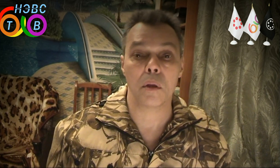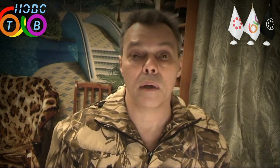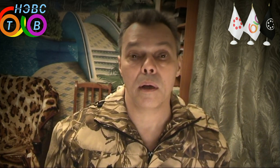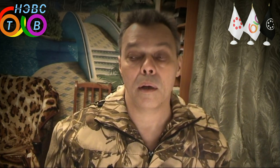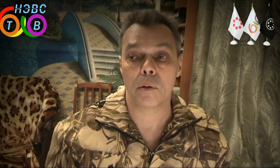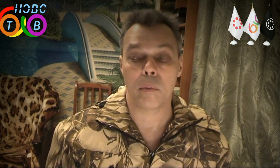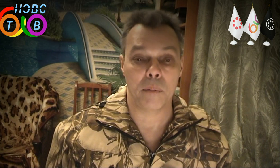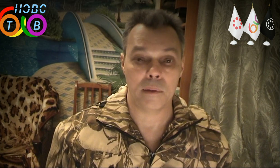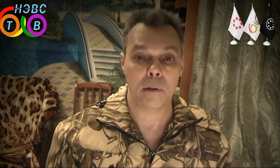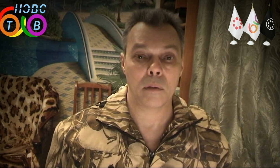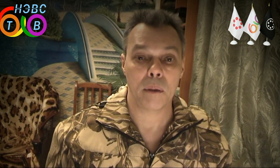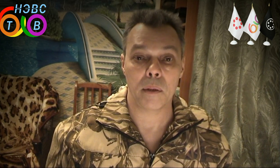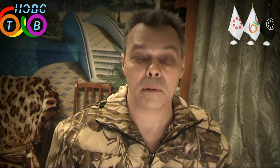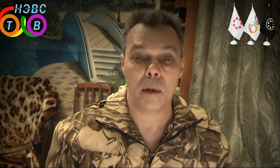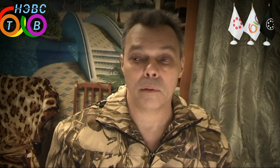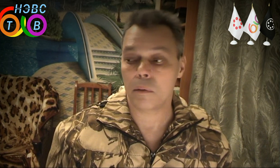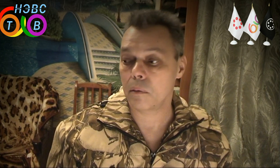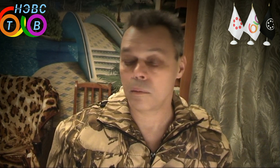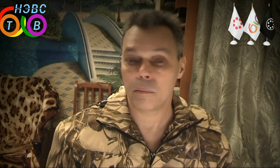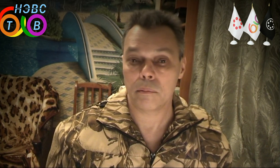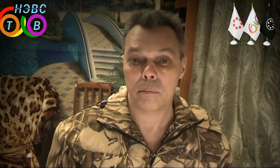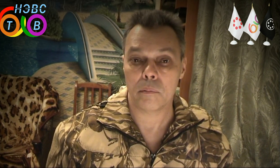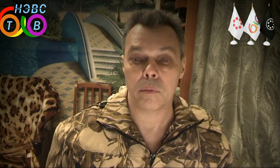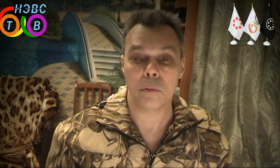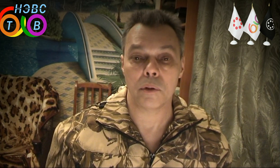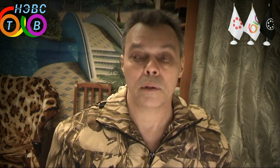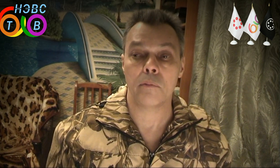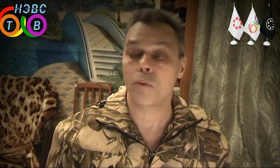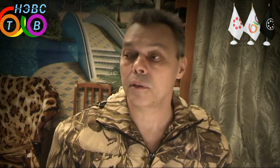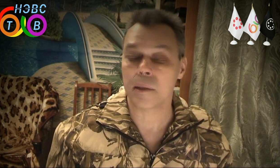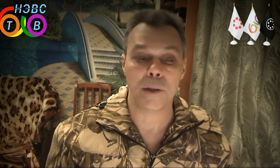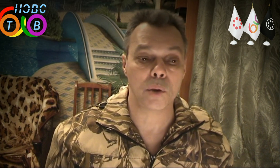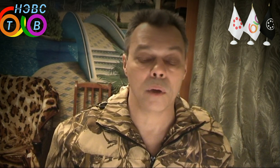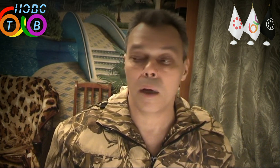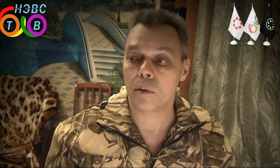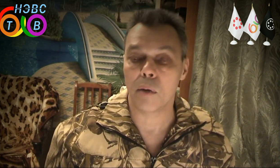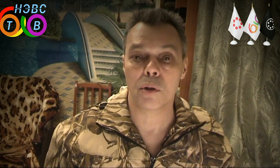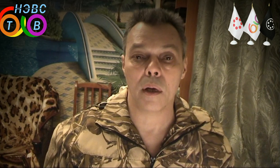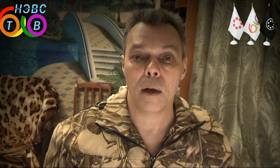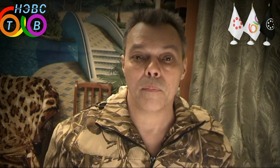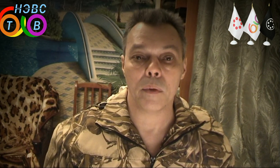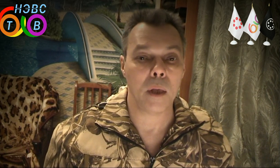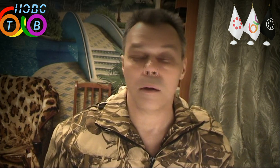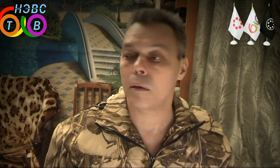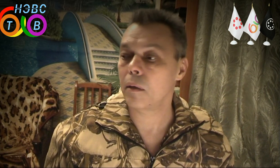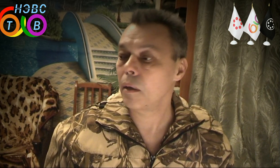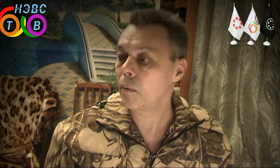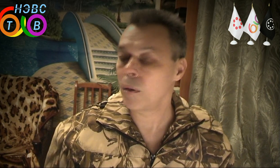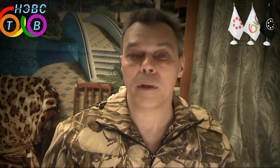зазорного, чтобы объяснить этот момент. То есть это вовсе не значит, что девушка не